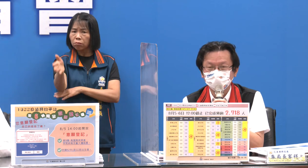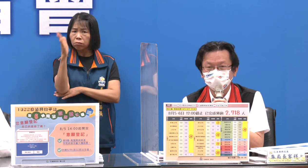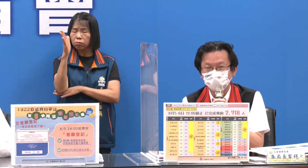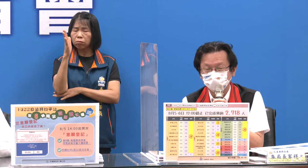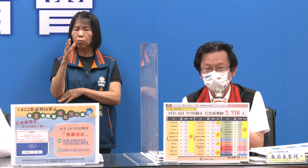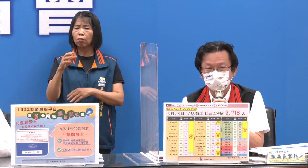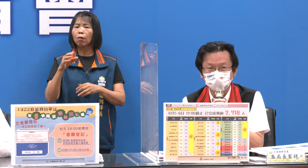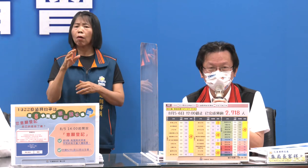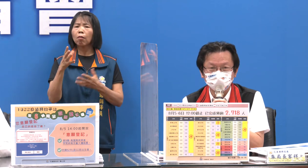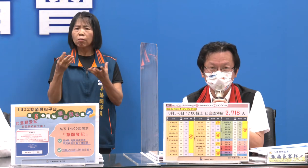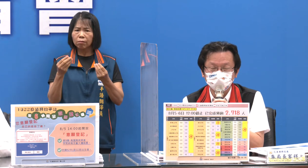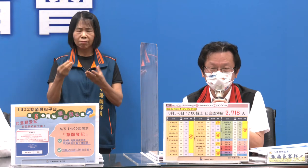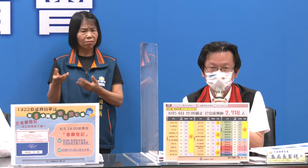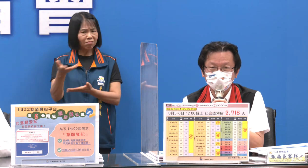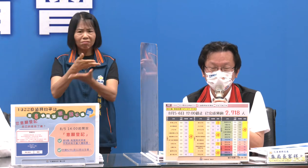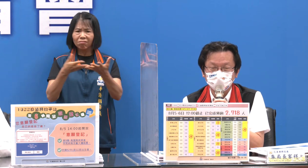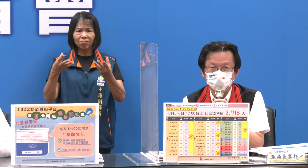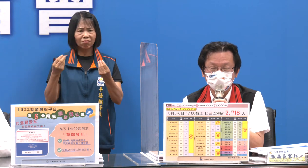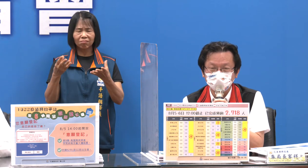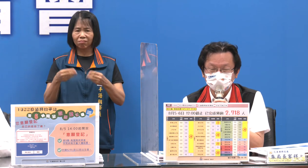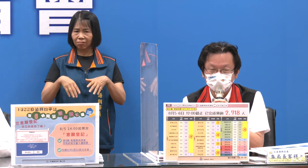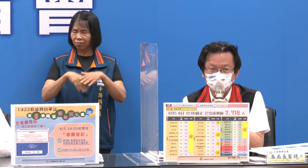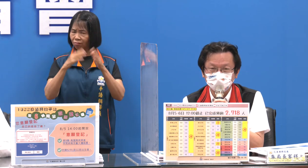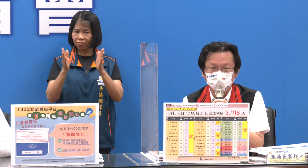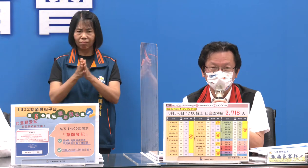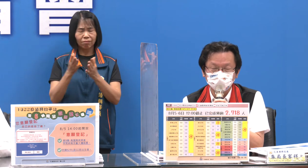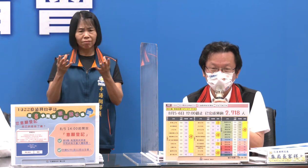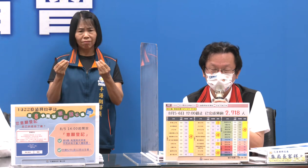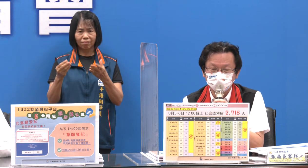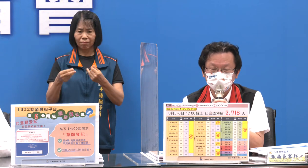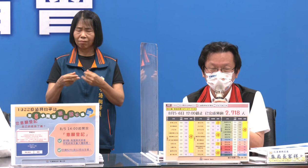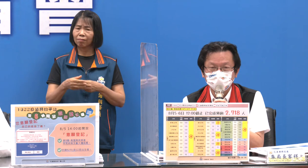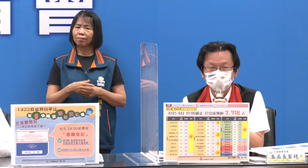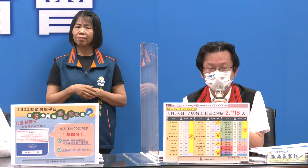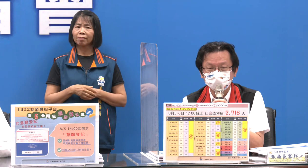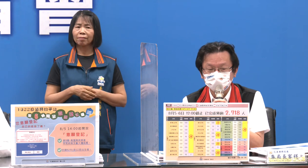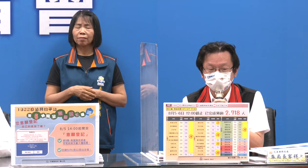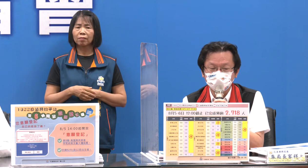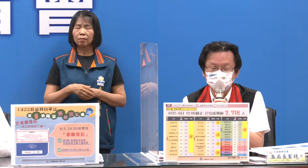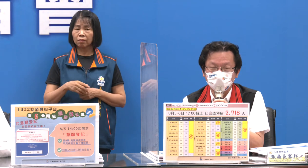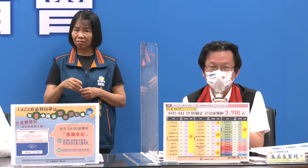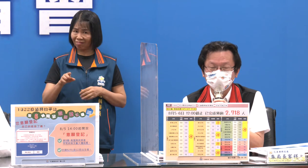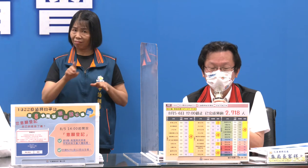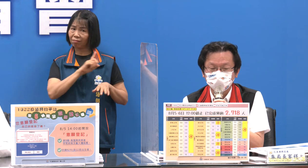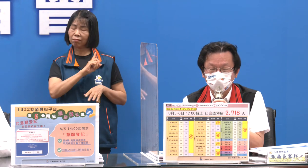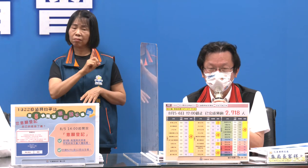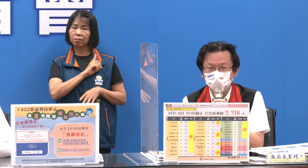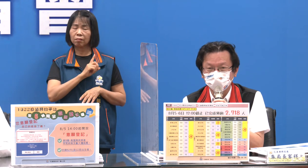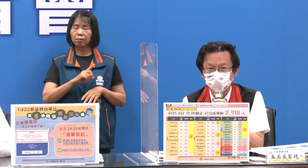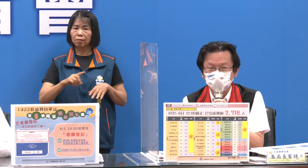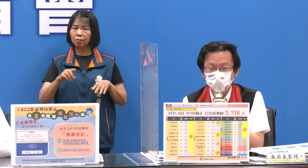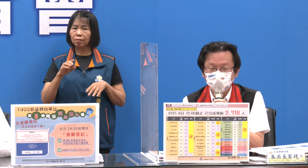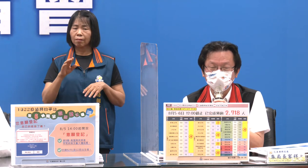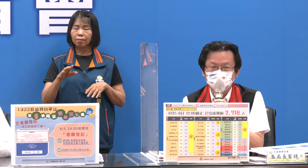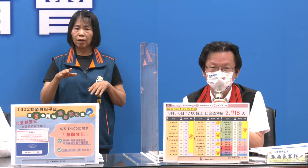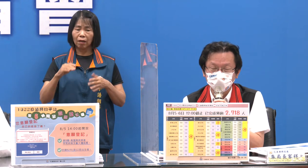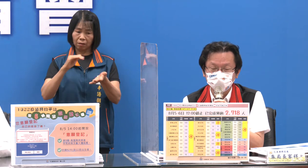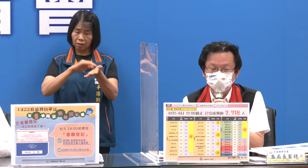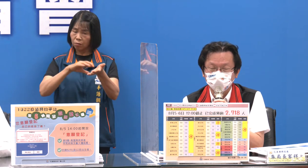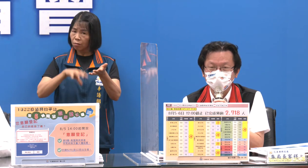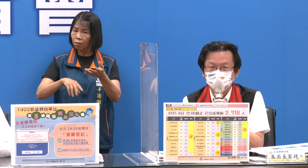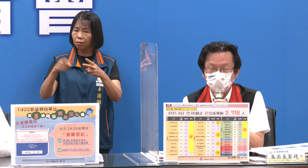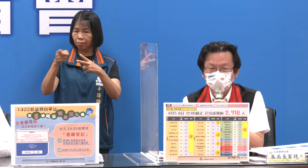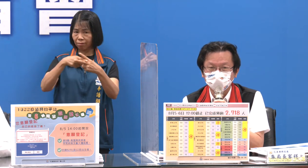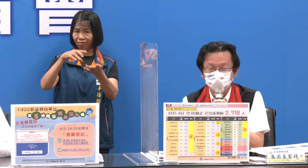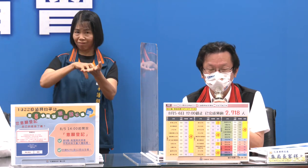通，也没有跟我们的卫生医疗单位做沟通，就直接把所有的医疗院